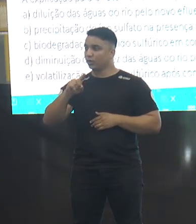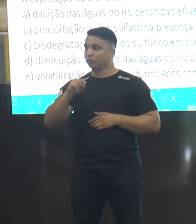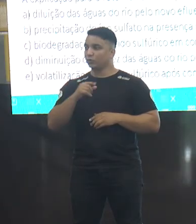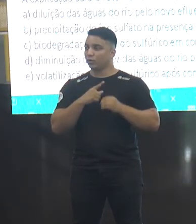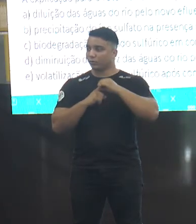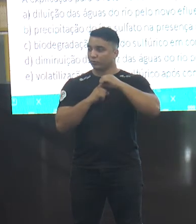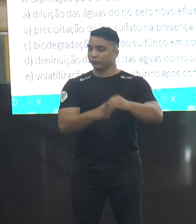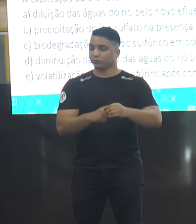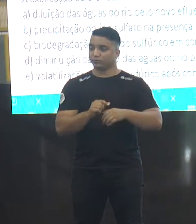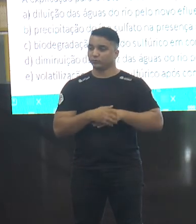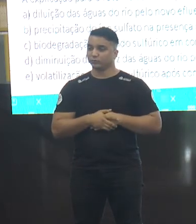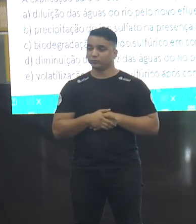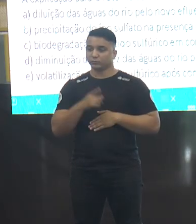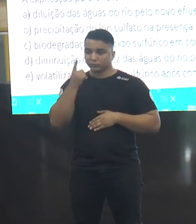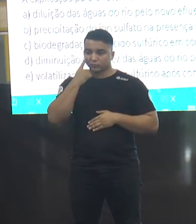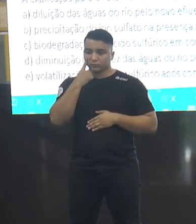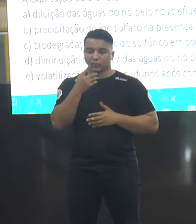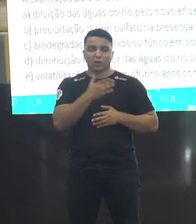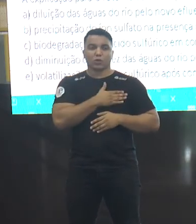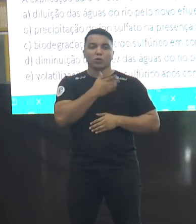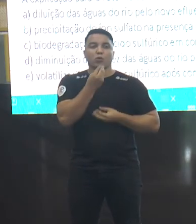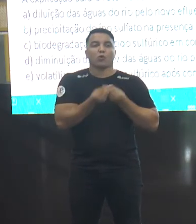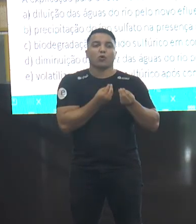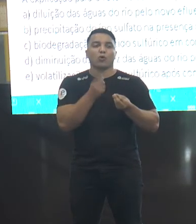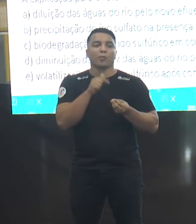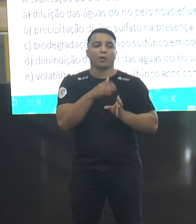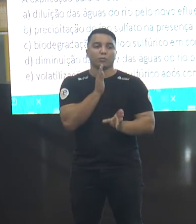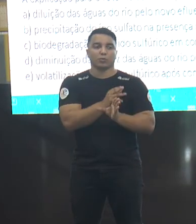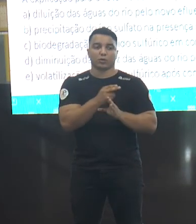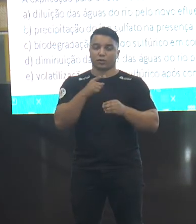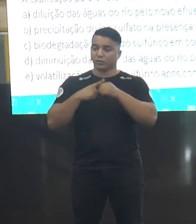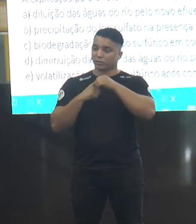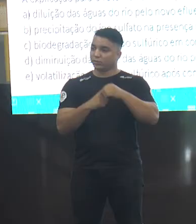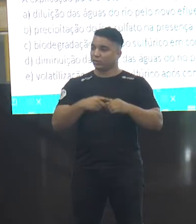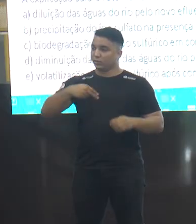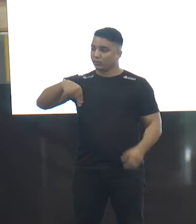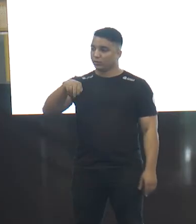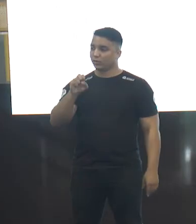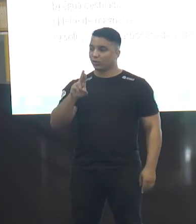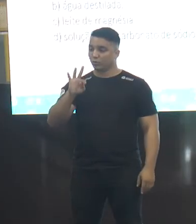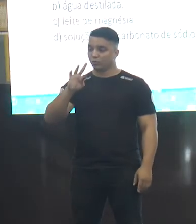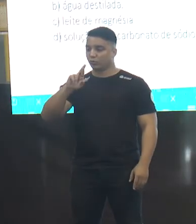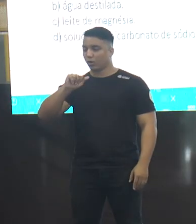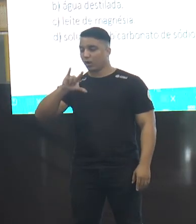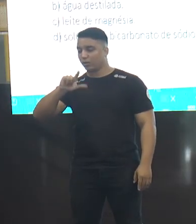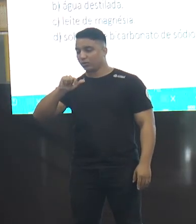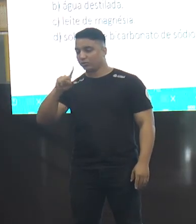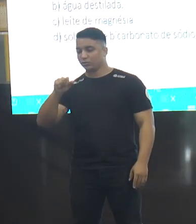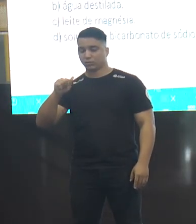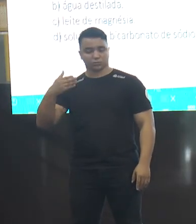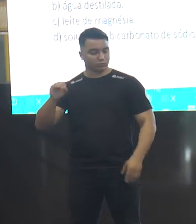e vocês já viram como eles adoram essa história da neutralização.